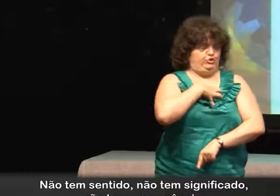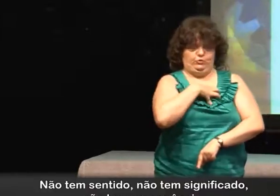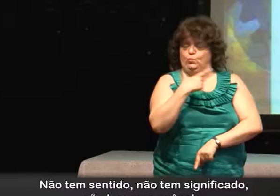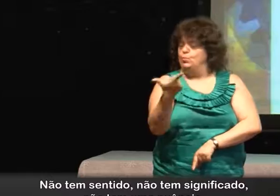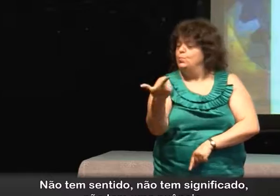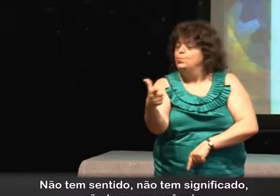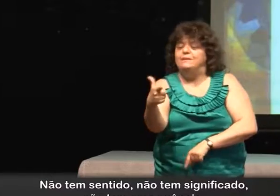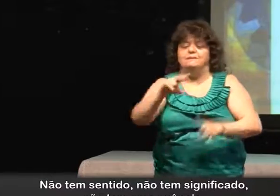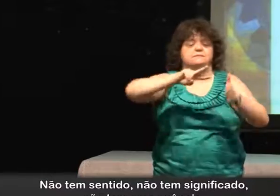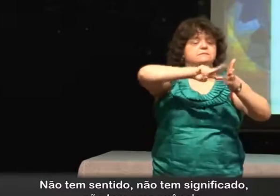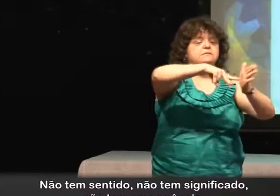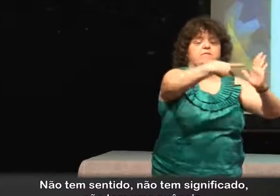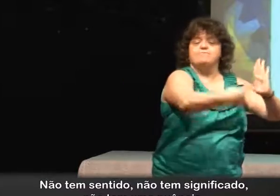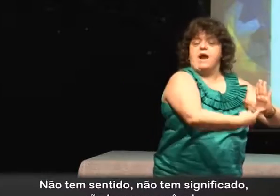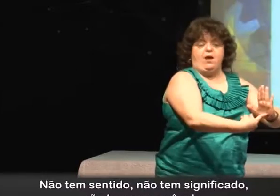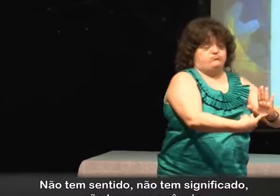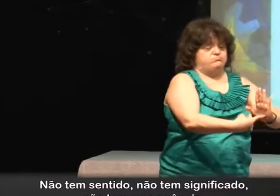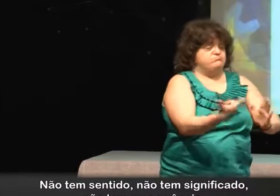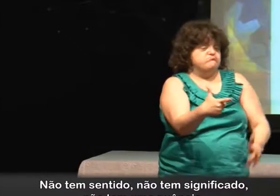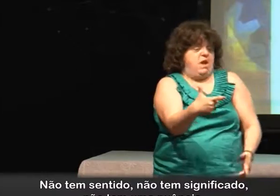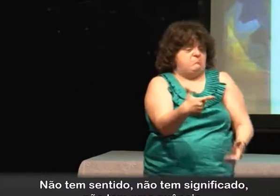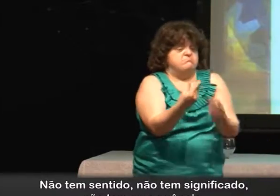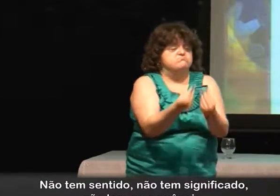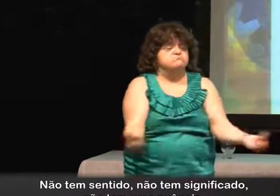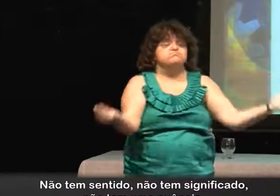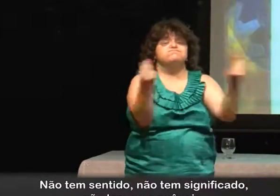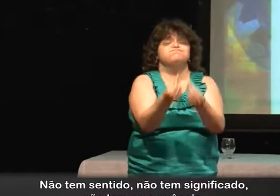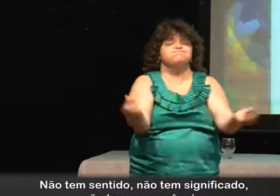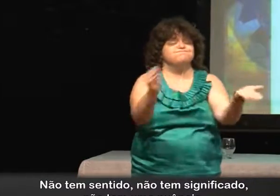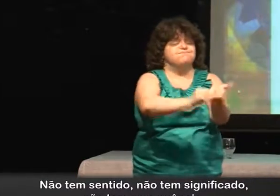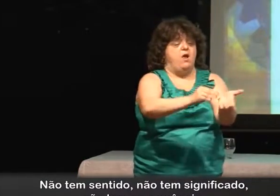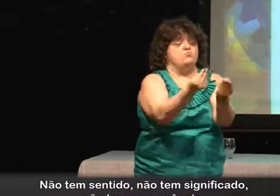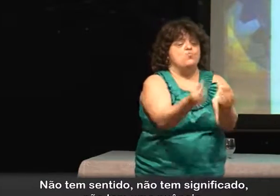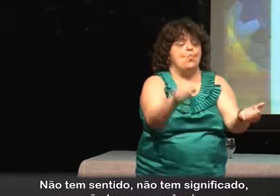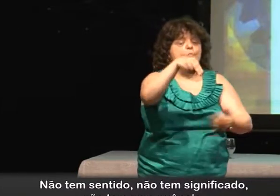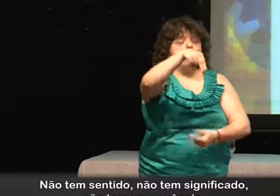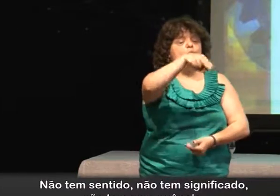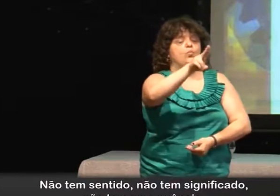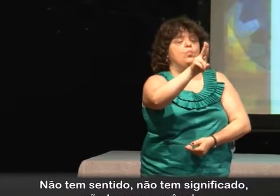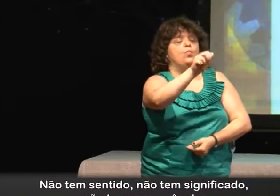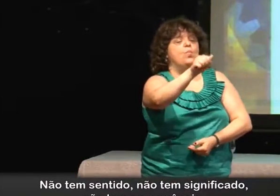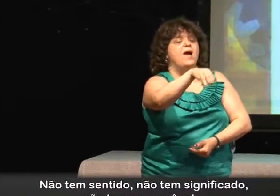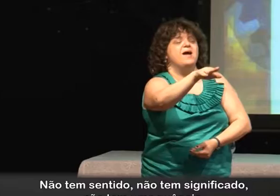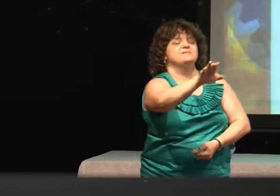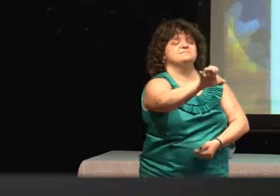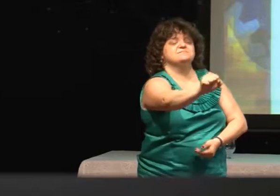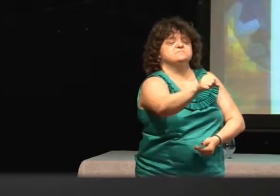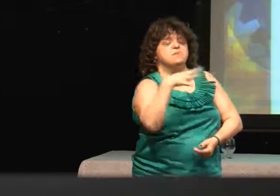Não tem sentido, não tem significado, não tem uma nuance.